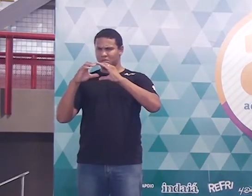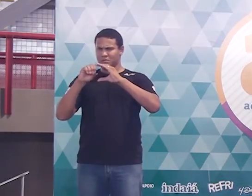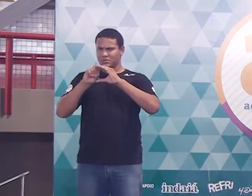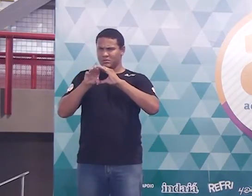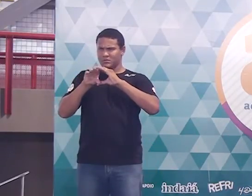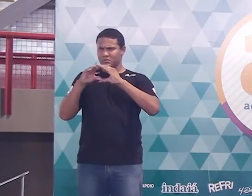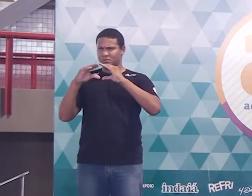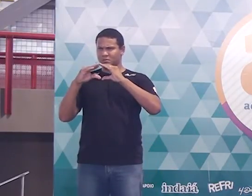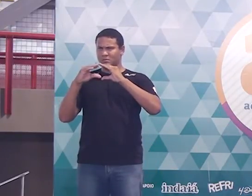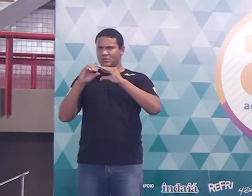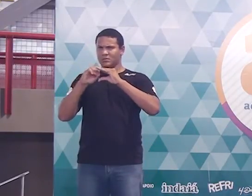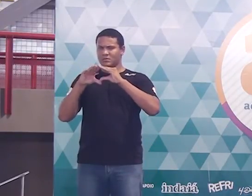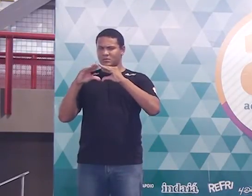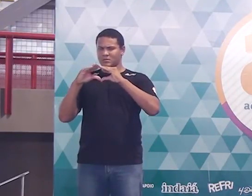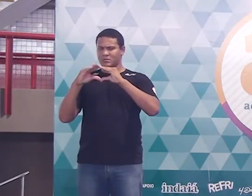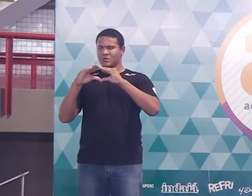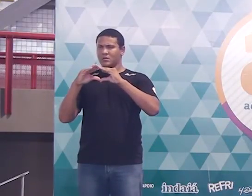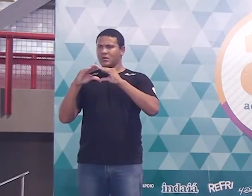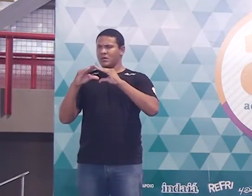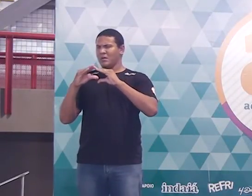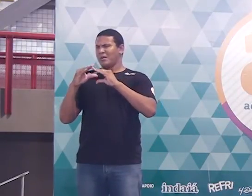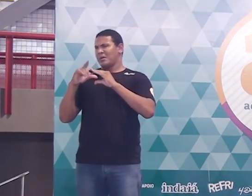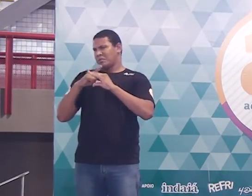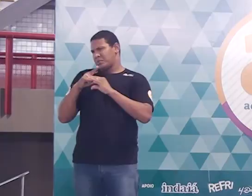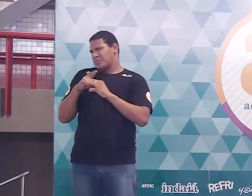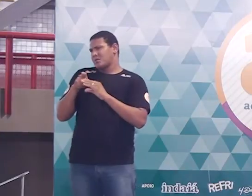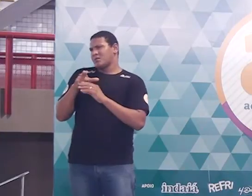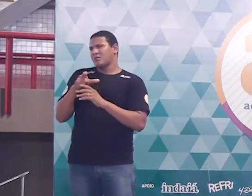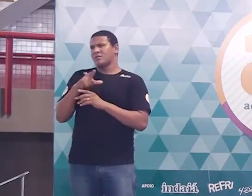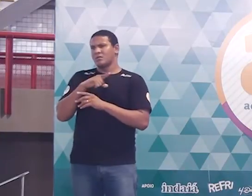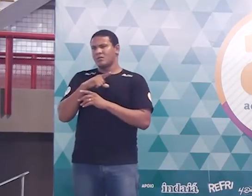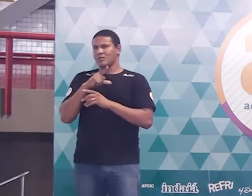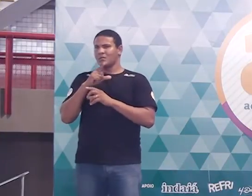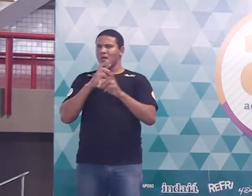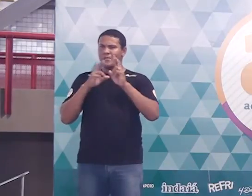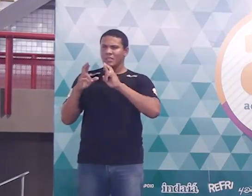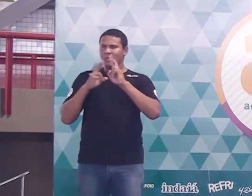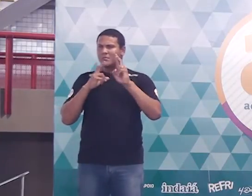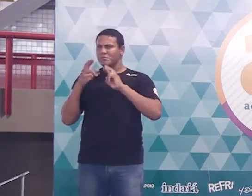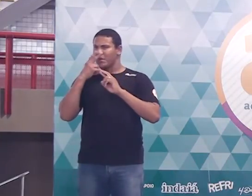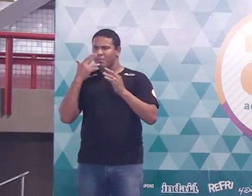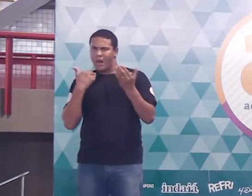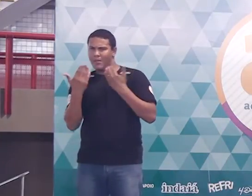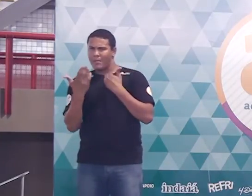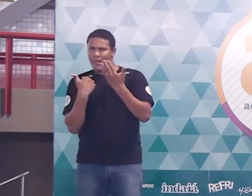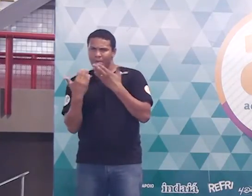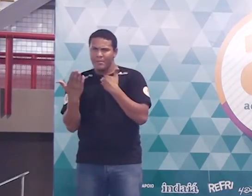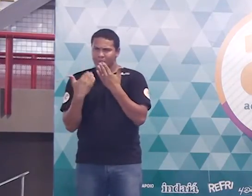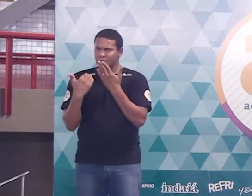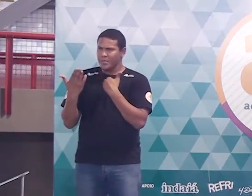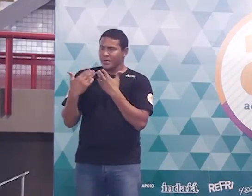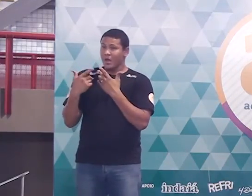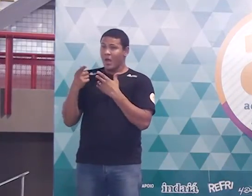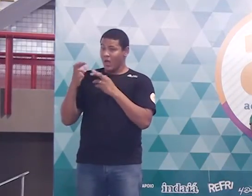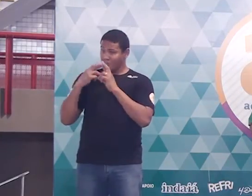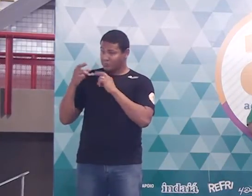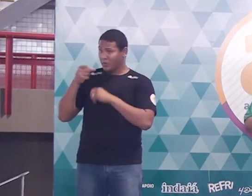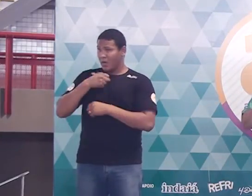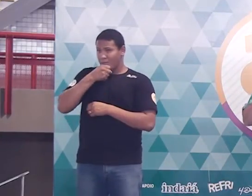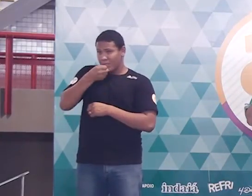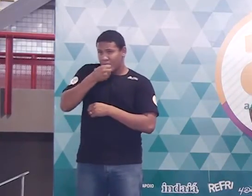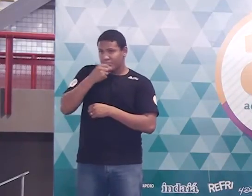aquele programa porque eles fazem as reportagens de uma maneira muito interativa. O repórter, ele tem que participar da